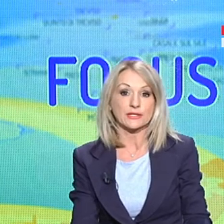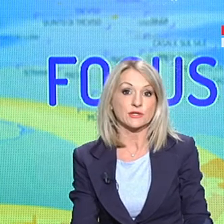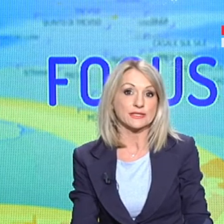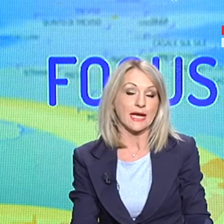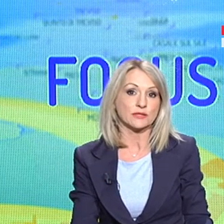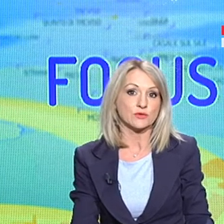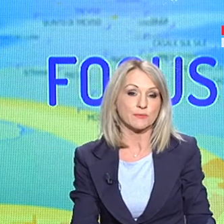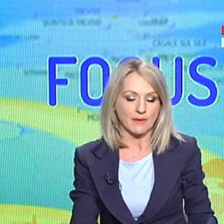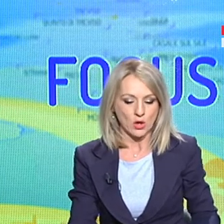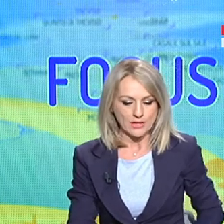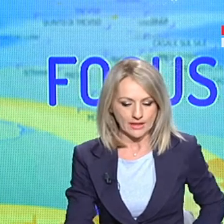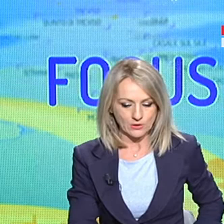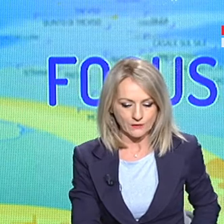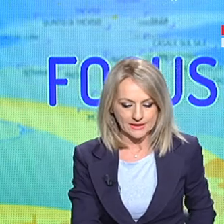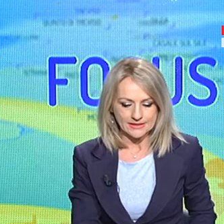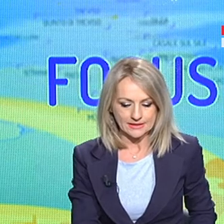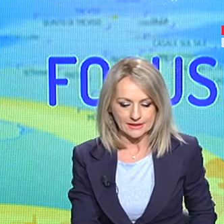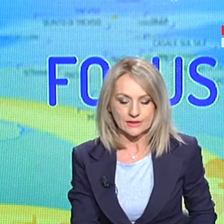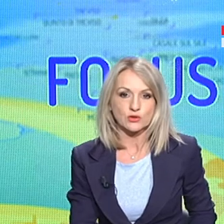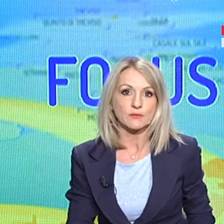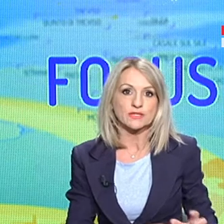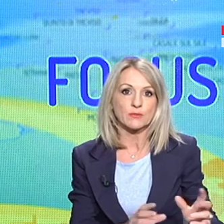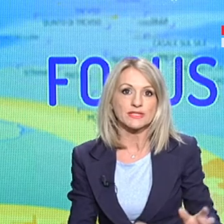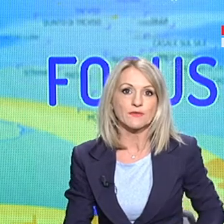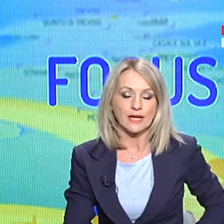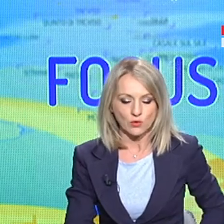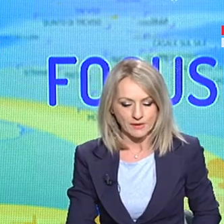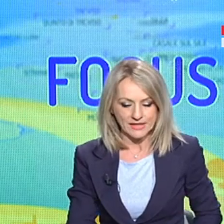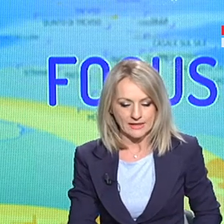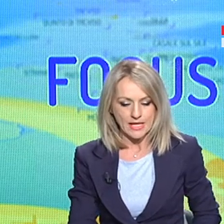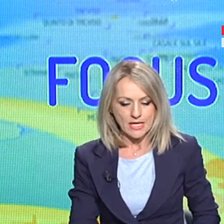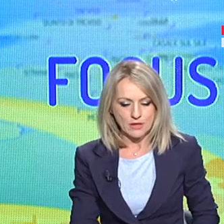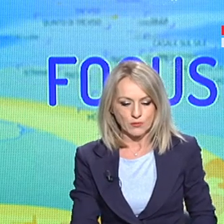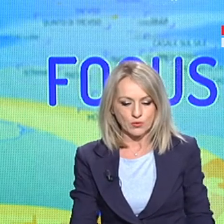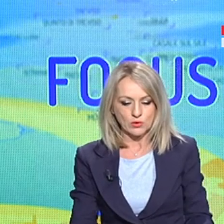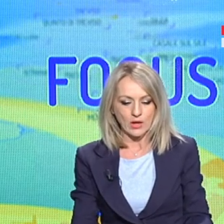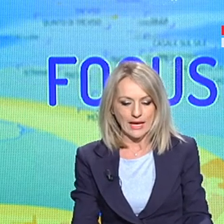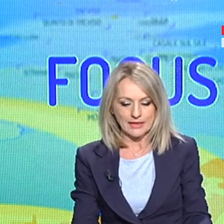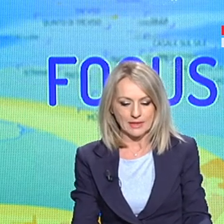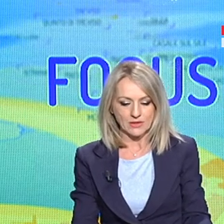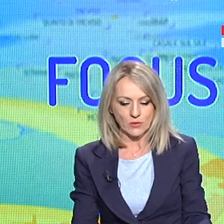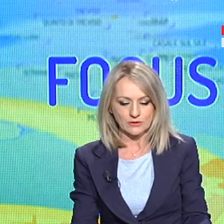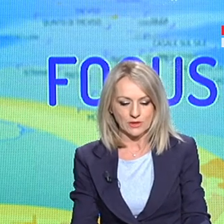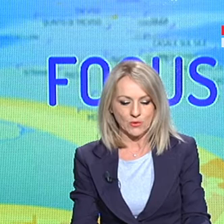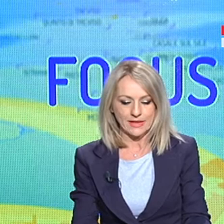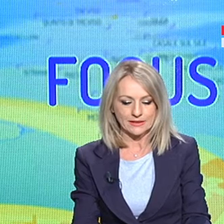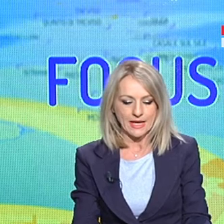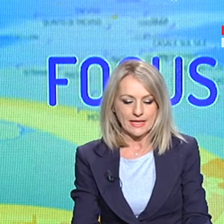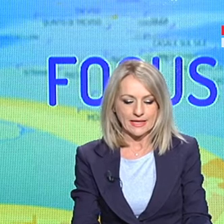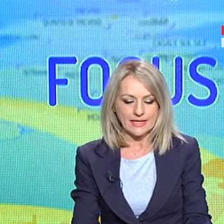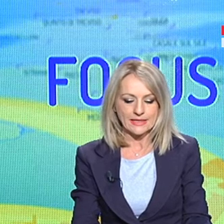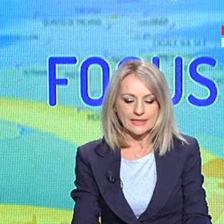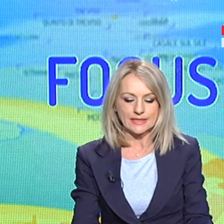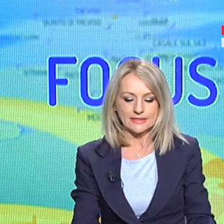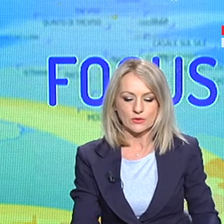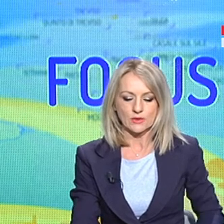già licenziate, lo sappiamo dalla conferenza delle regioni, ma insomma si farà nuovamente il punto anche per quanto riguarda